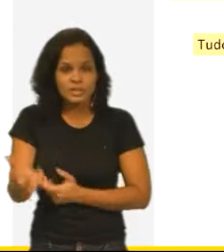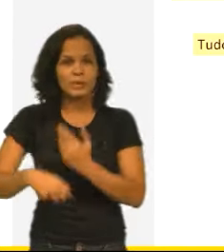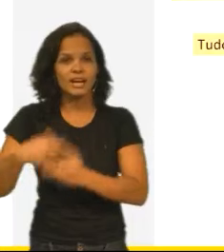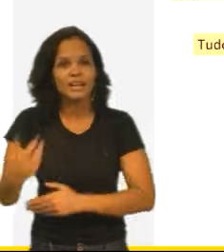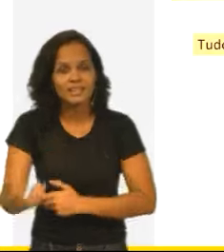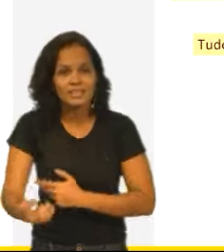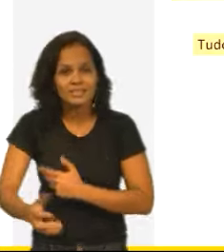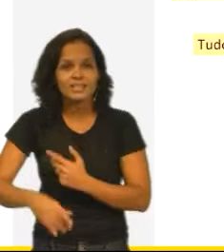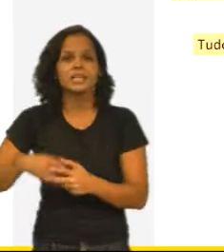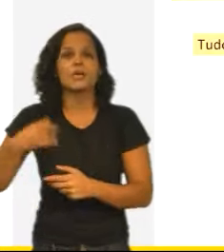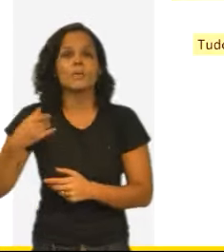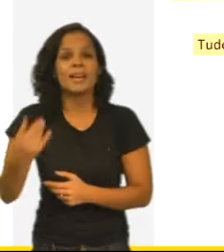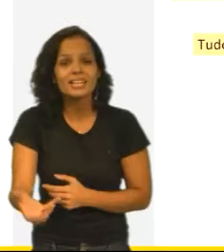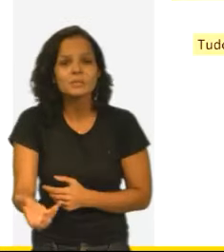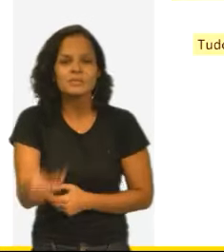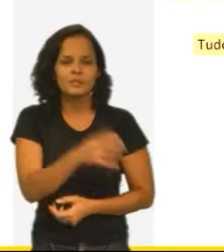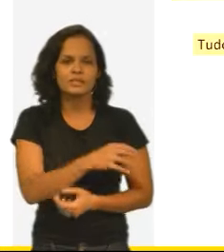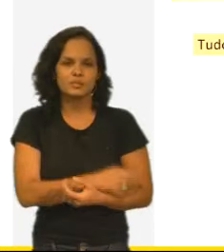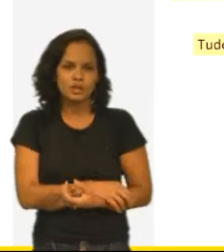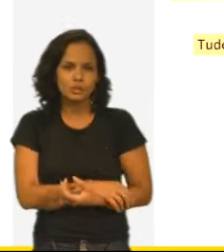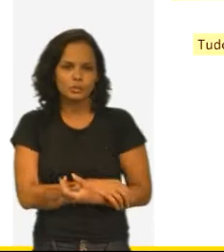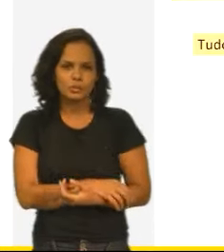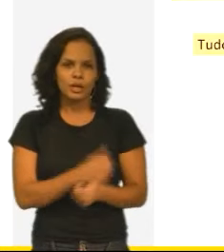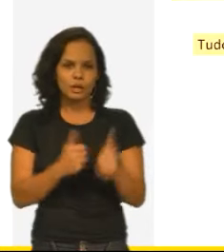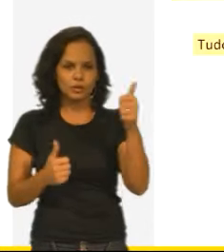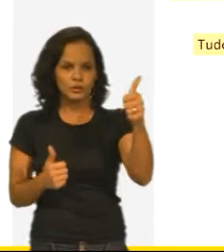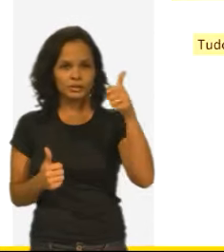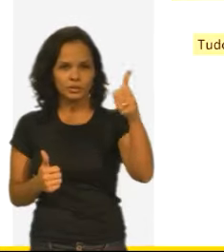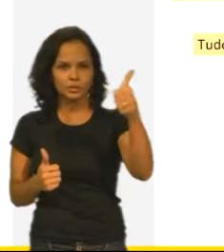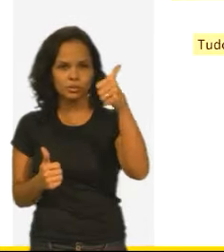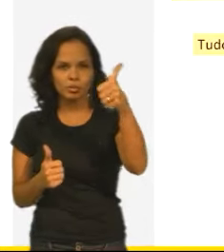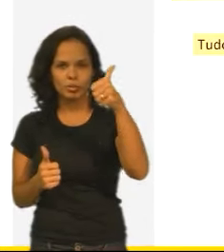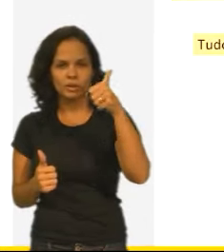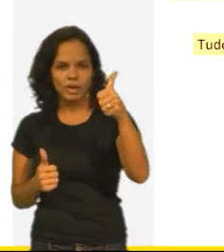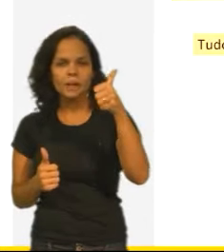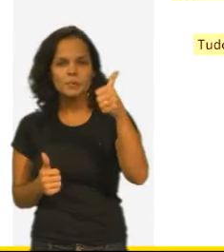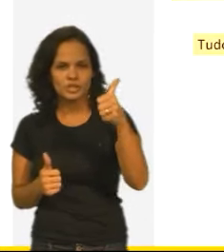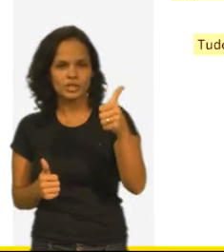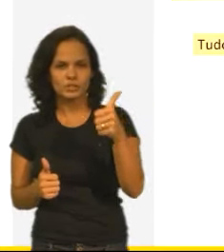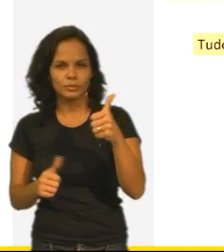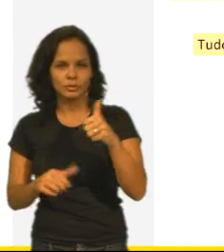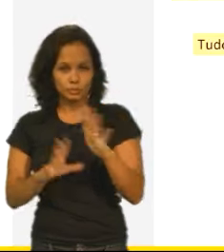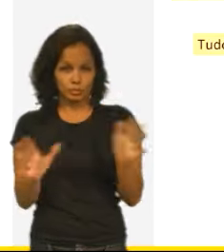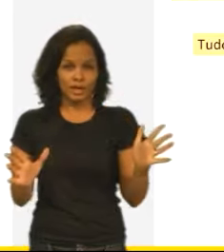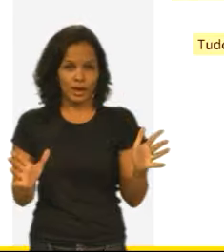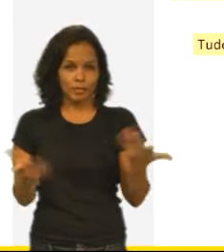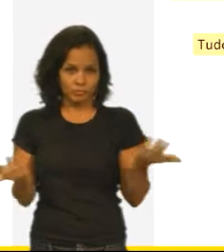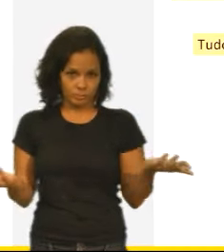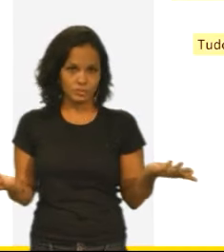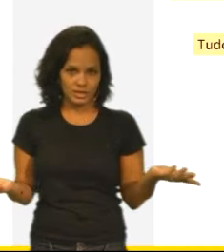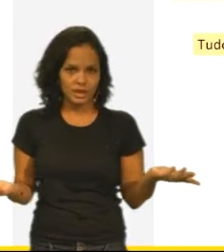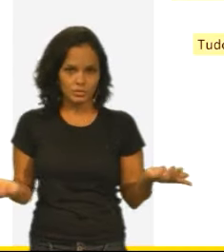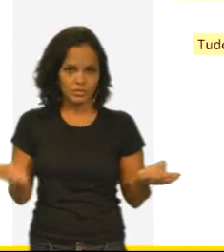uma caracterização, é uma especificação de tudo. Eu estou falando que tudo é positivo, tudo é legal. Não seria a